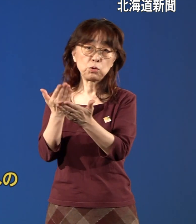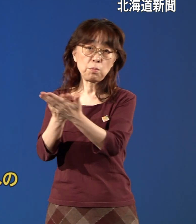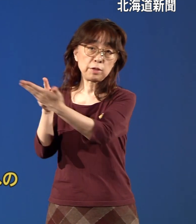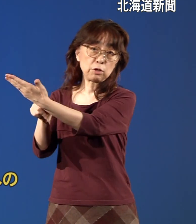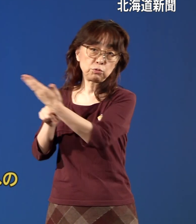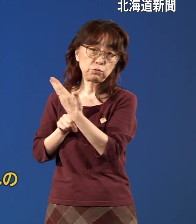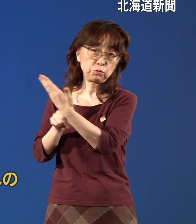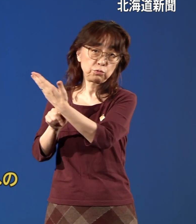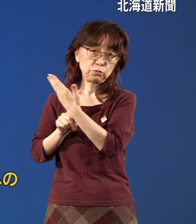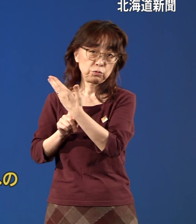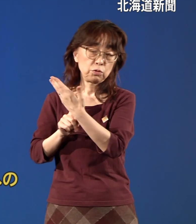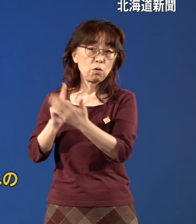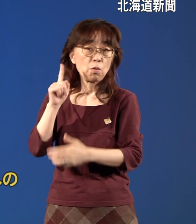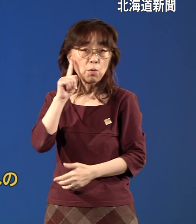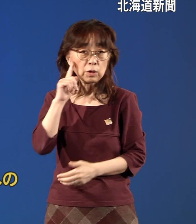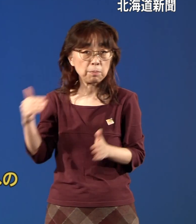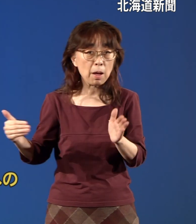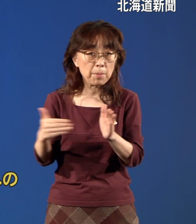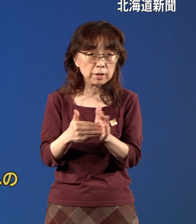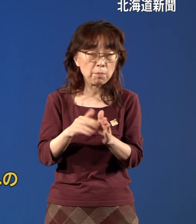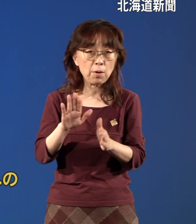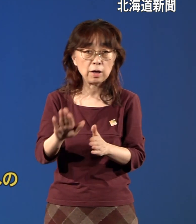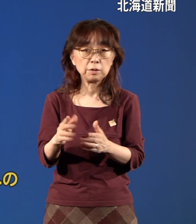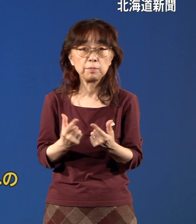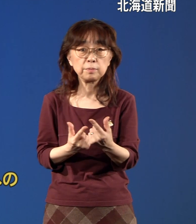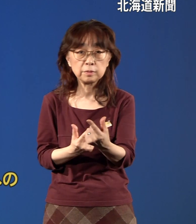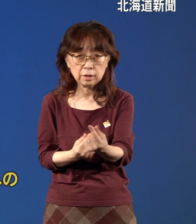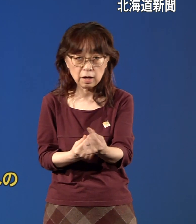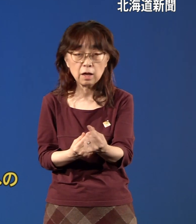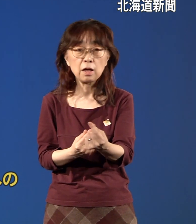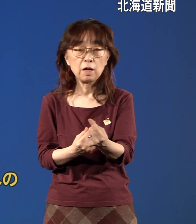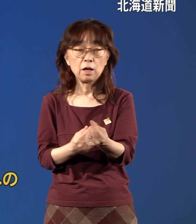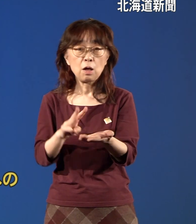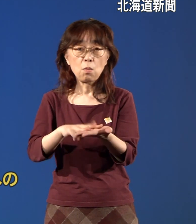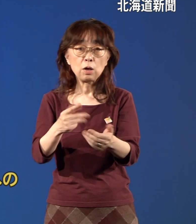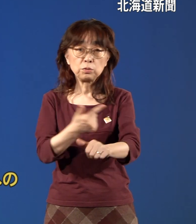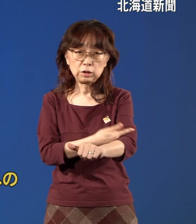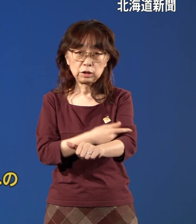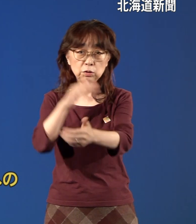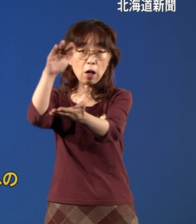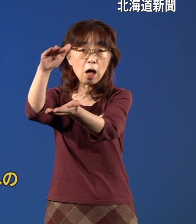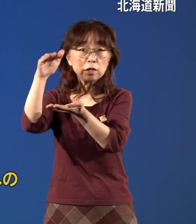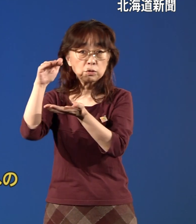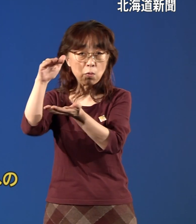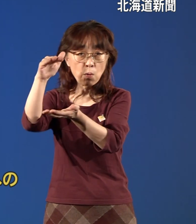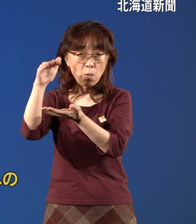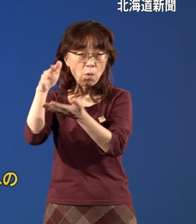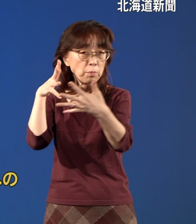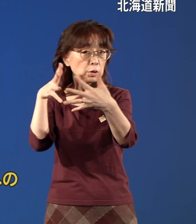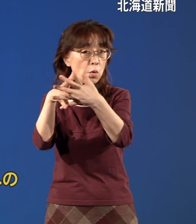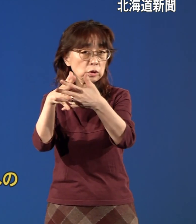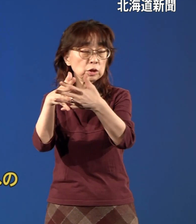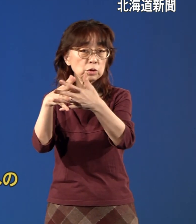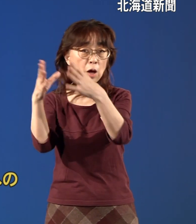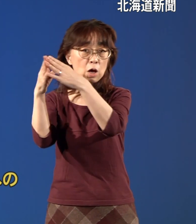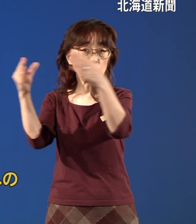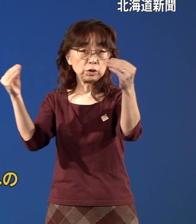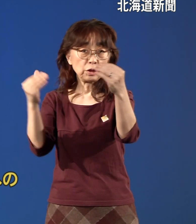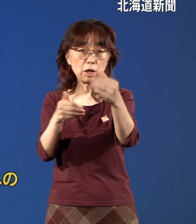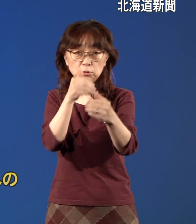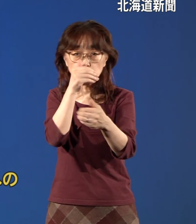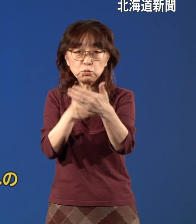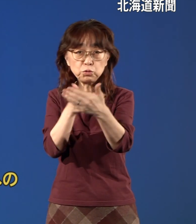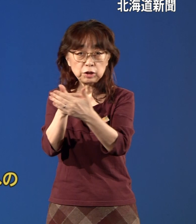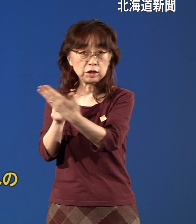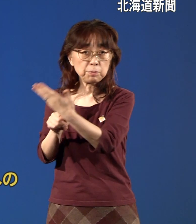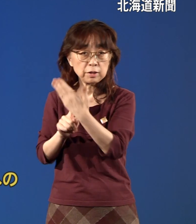ども、これまでもありましたけれども、一方でそのワクチンの配送見通しについては、はい、国から十分に示されているというふうにお感じになってますで